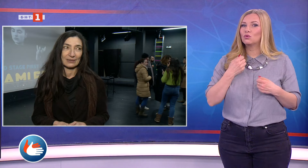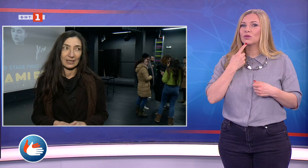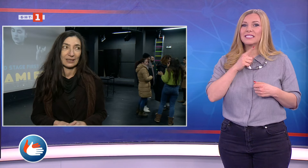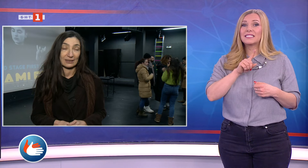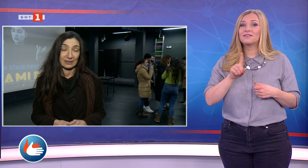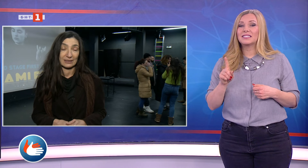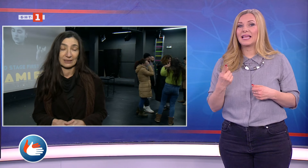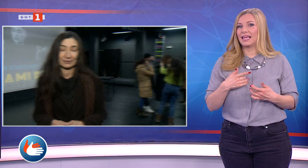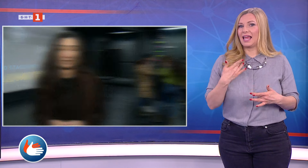за всеки артист.